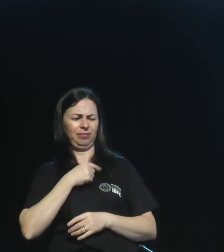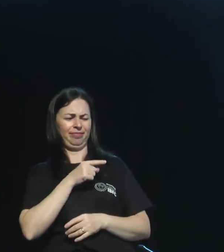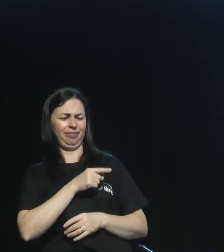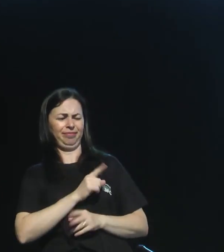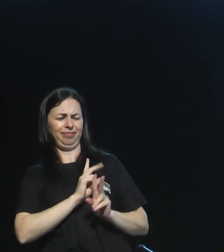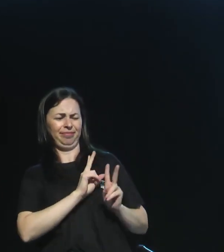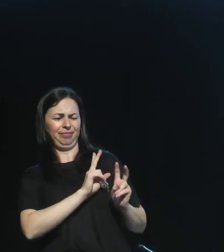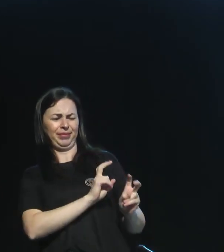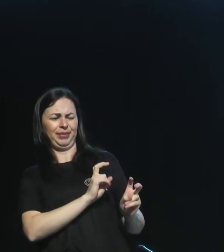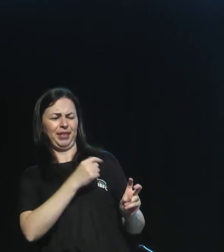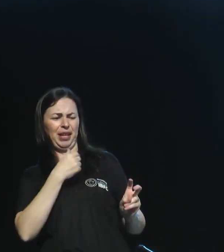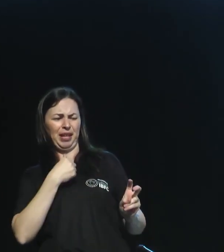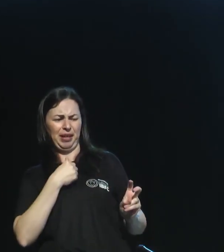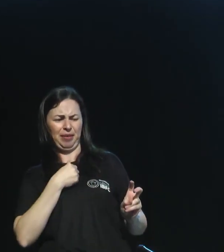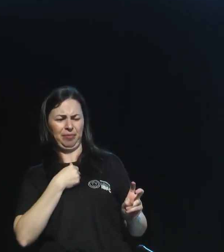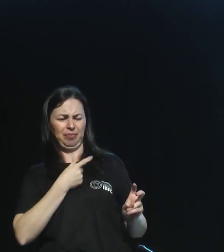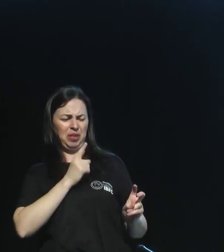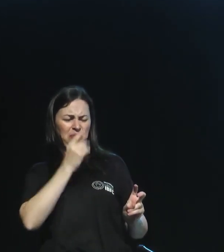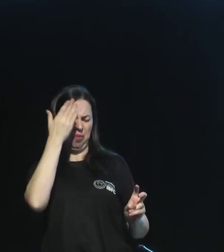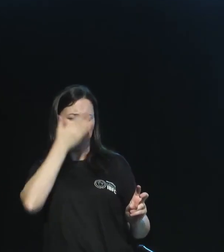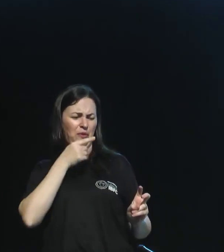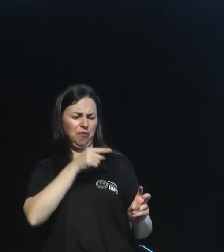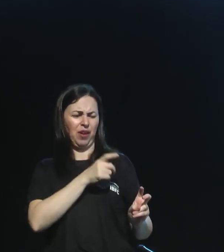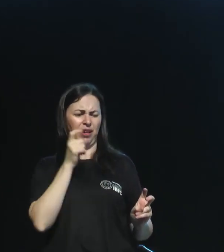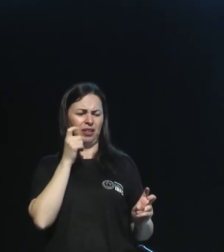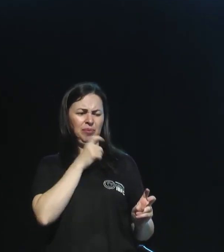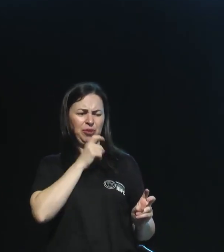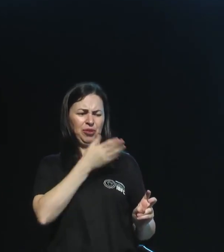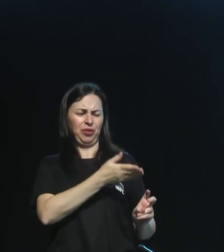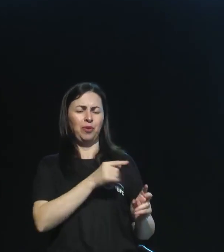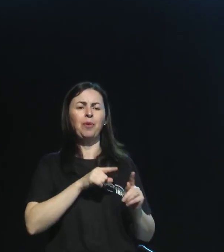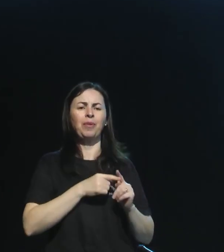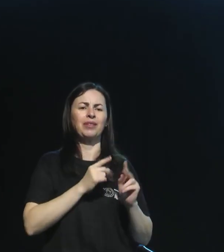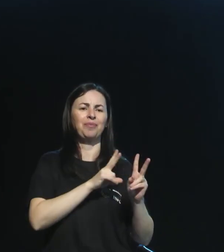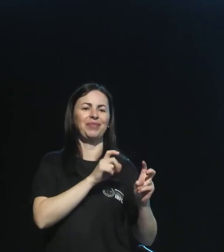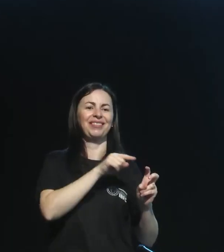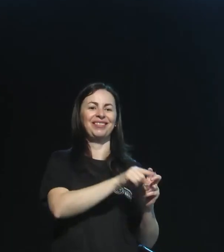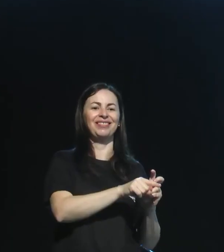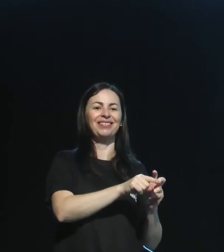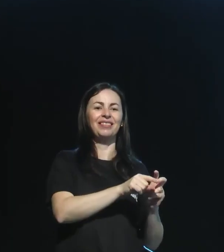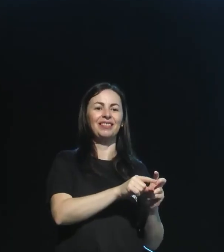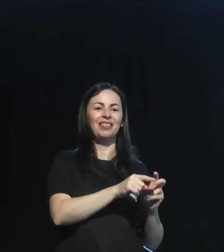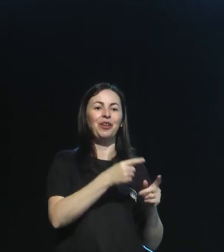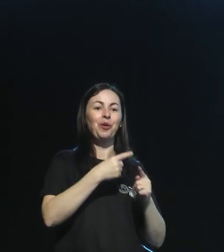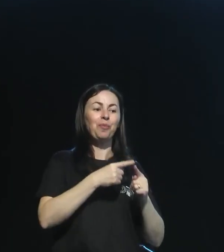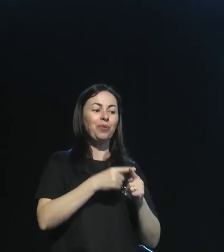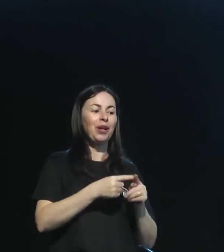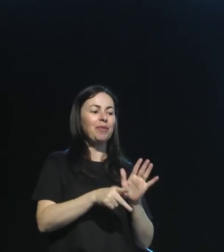aqui para provar, mas tem gente que se apega, porque a sua verdade o leva a